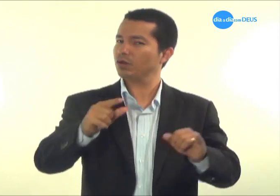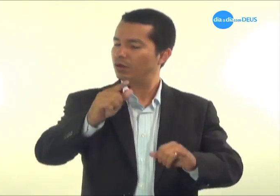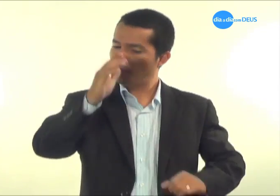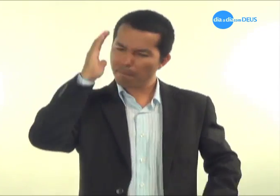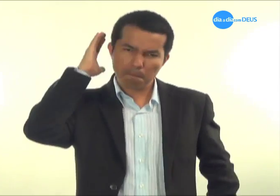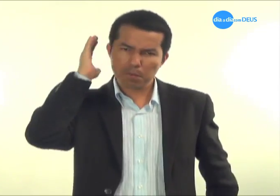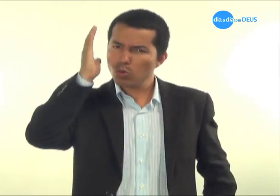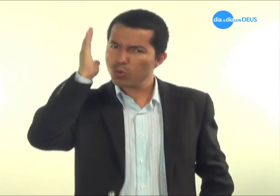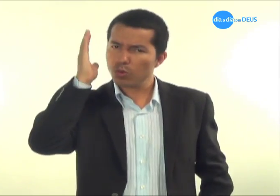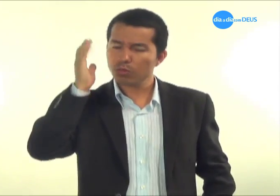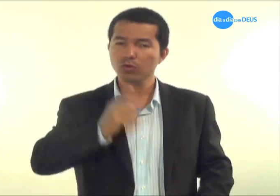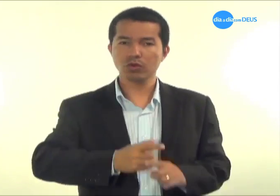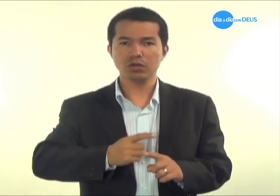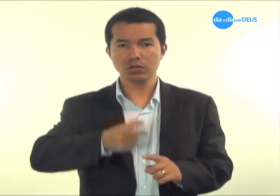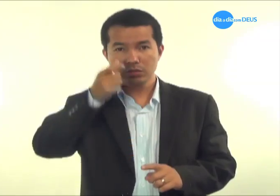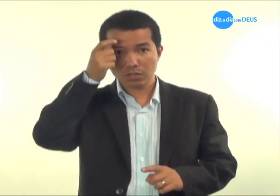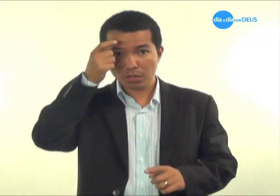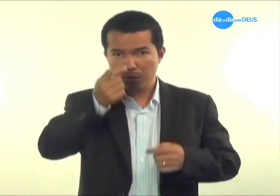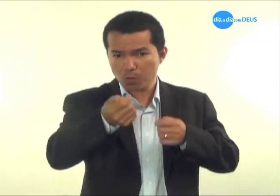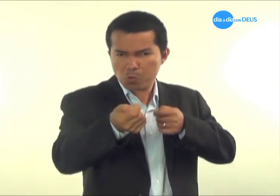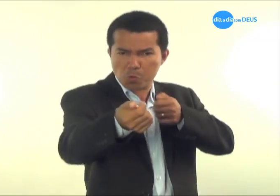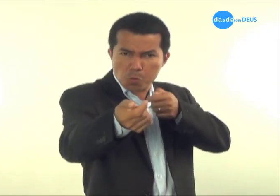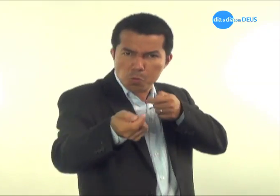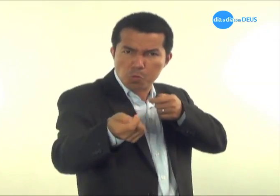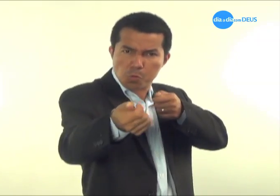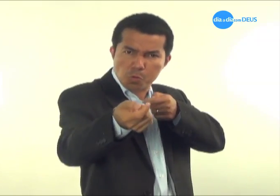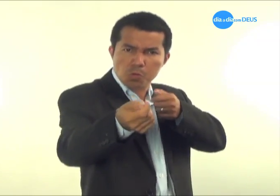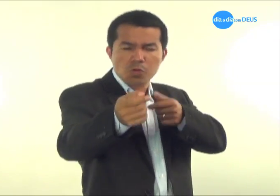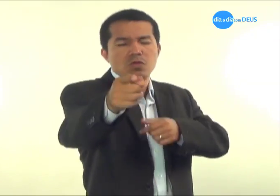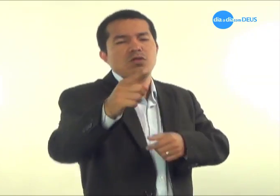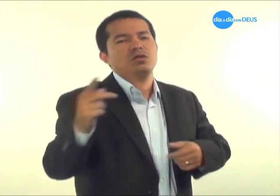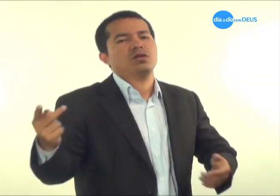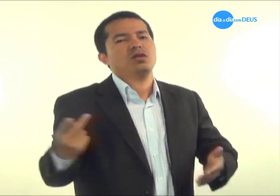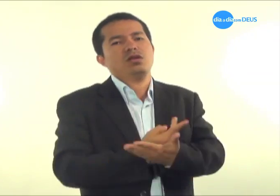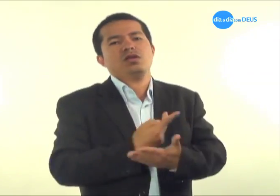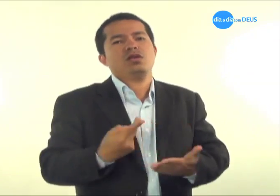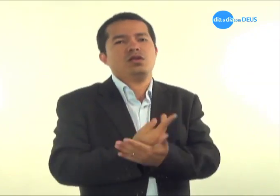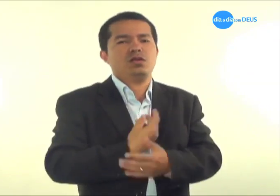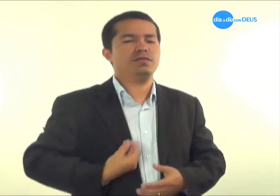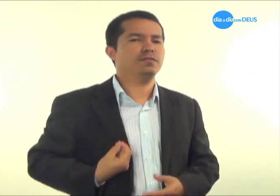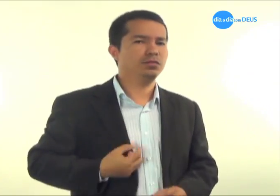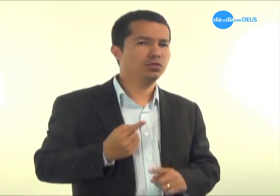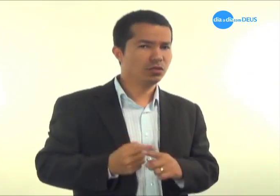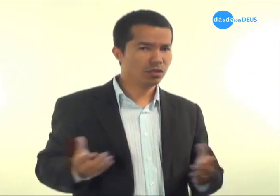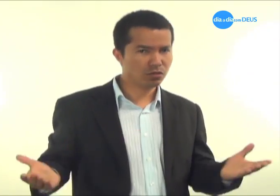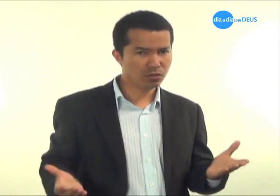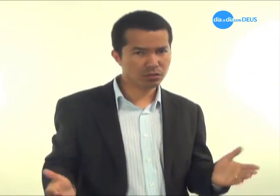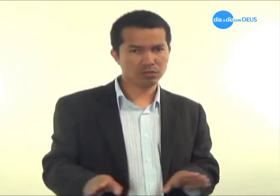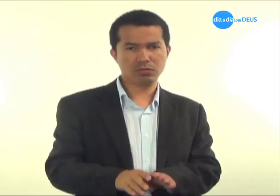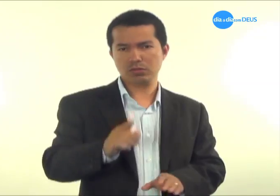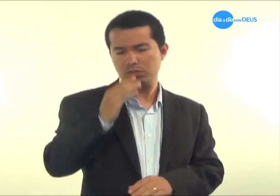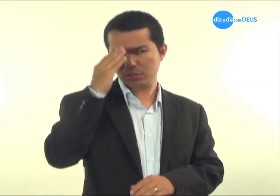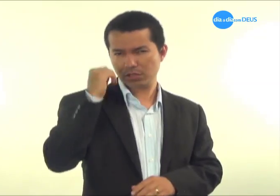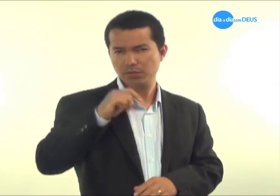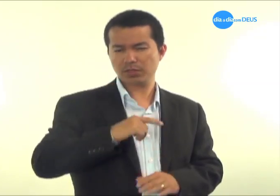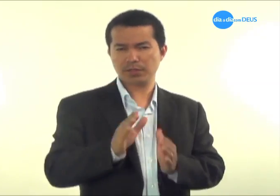que burrice. Satanás coloca vendas nos nossos olhos com essas ideias. E a Bíblia vai dizendo